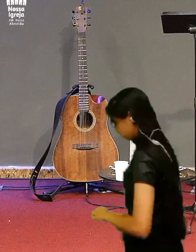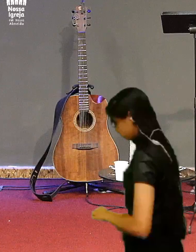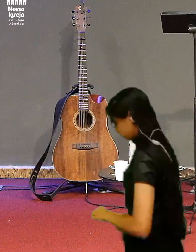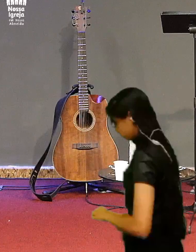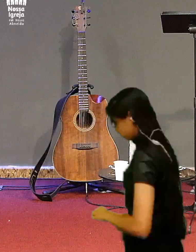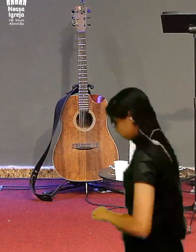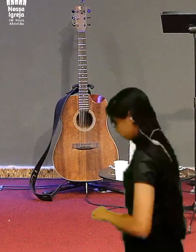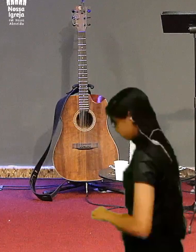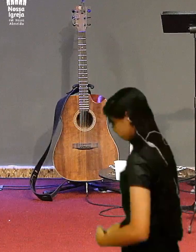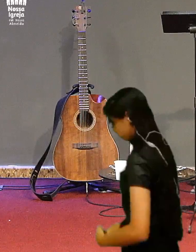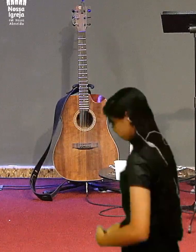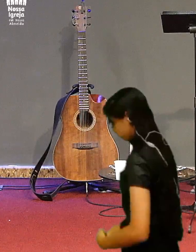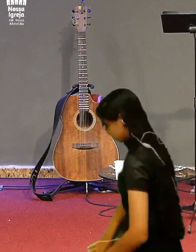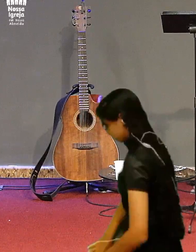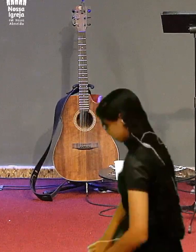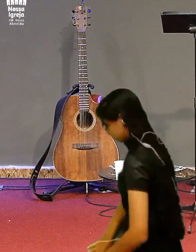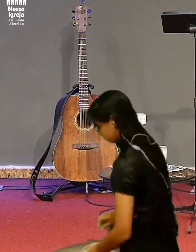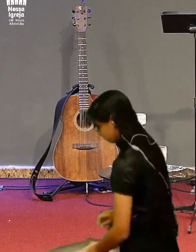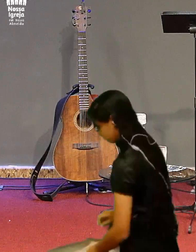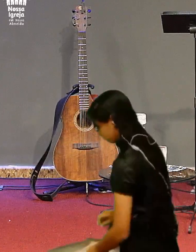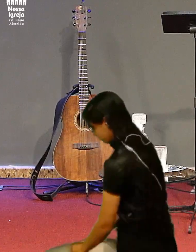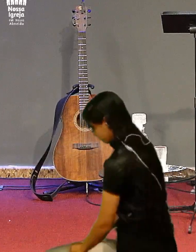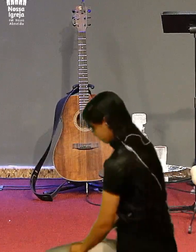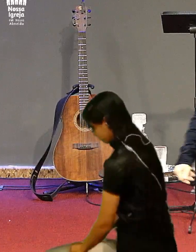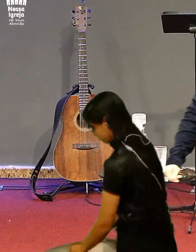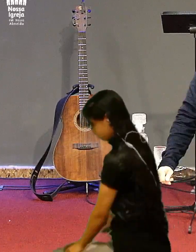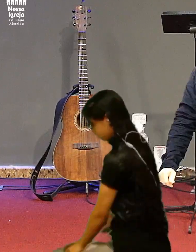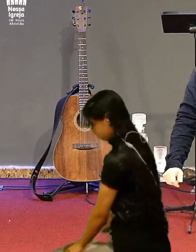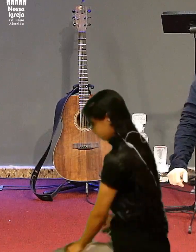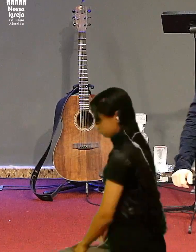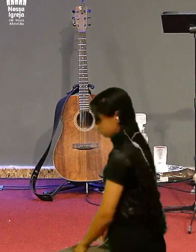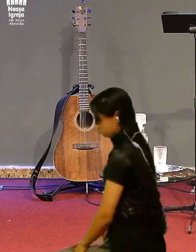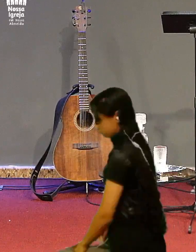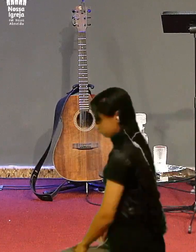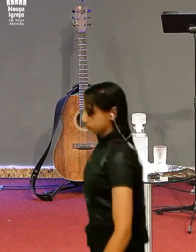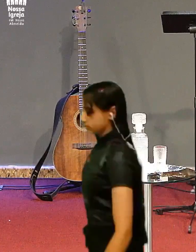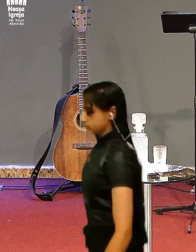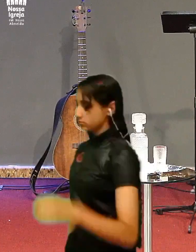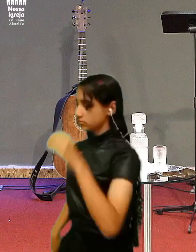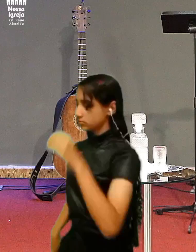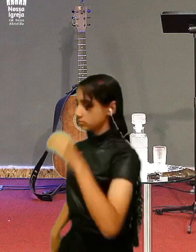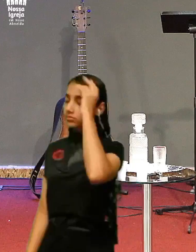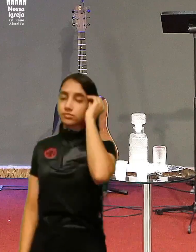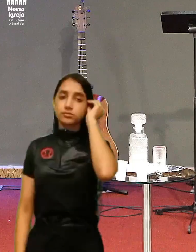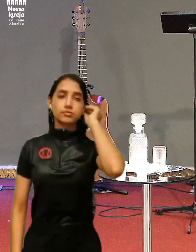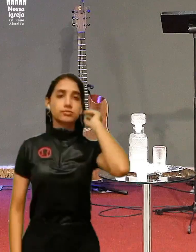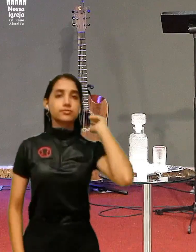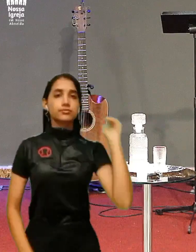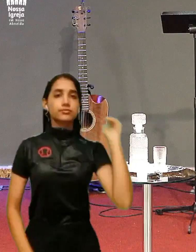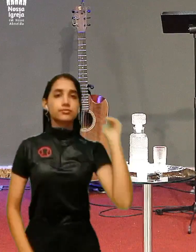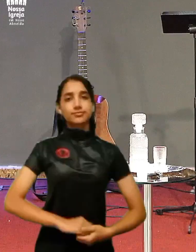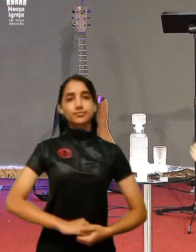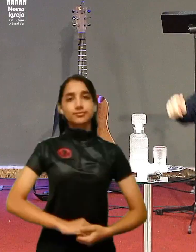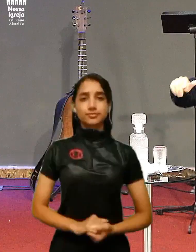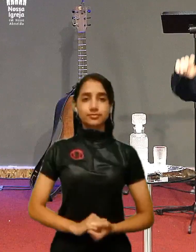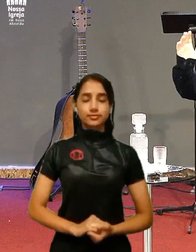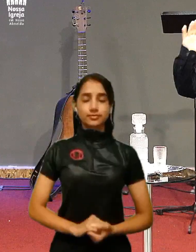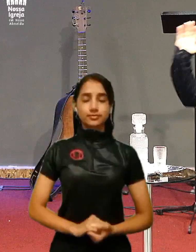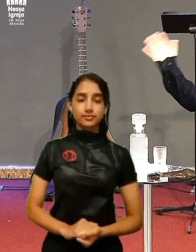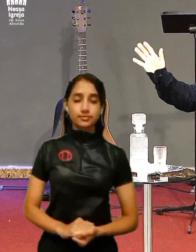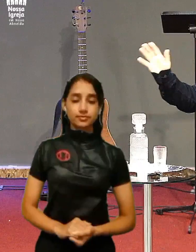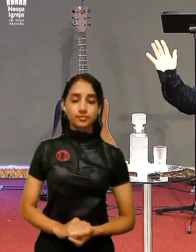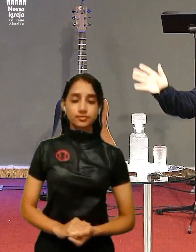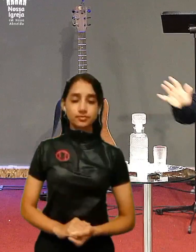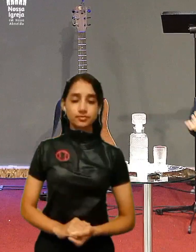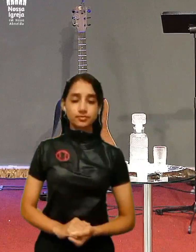Pensa no avivamento dos morávios. Avivamento talvez o mais poderoso desde o livro de Atos. Já vai fazer